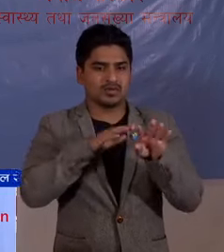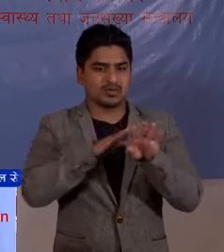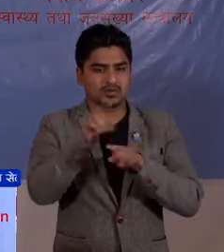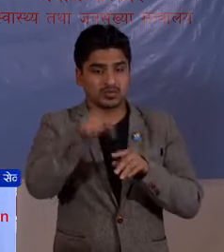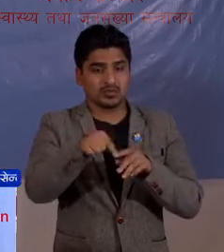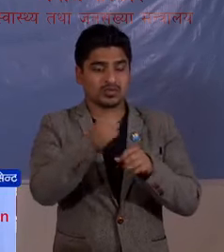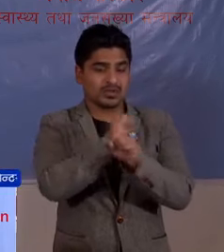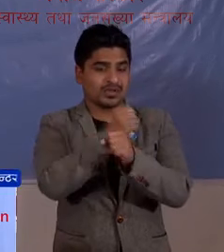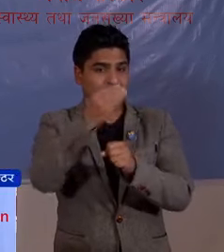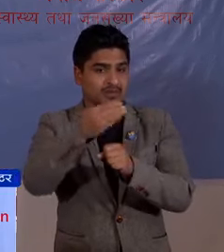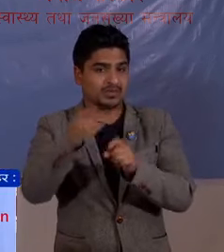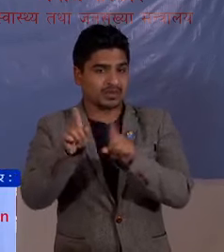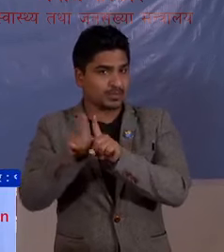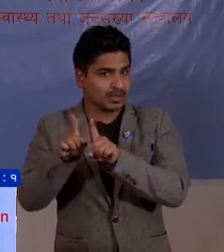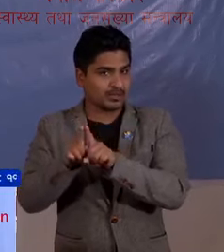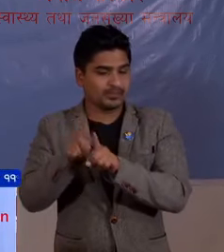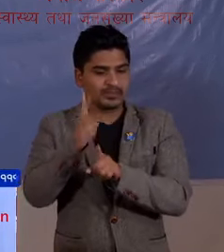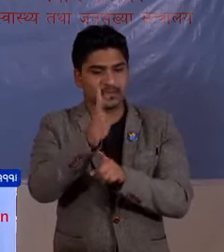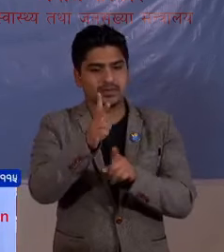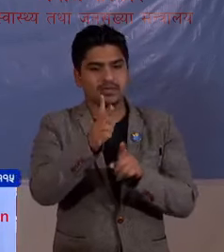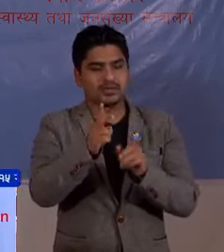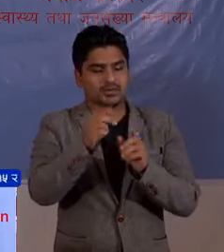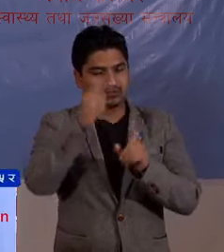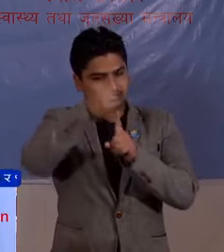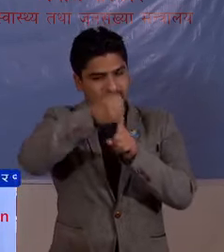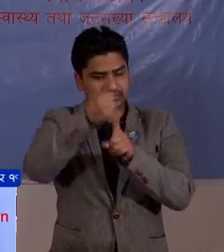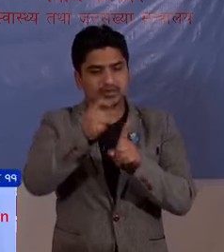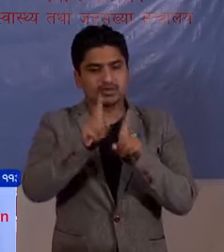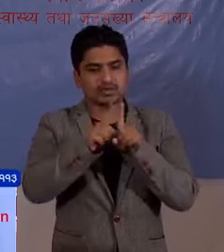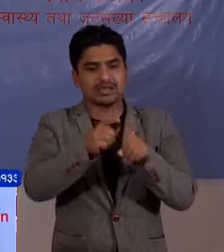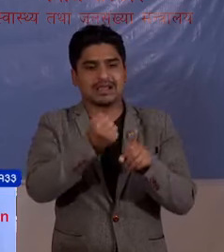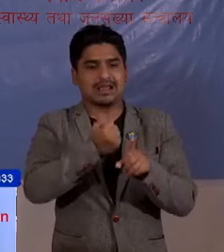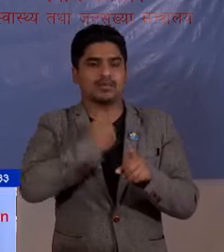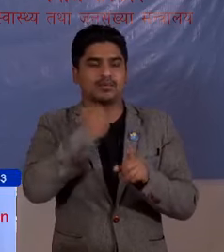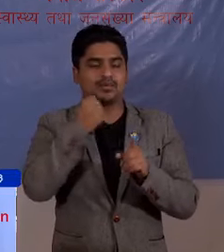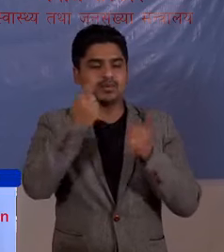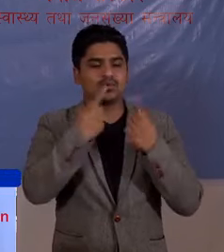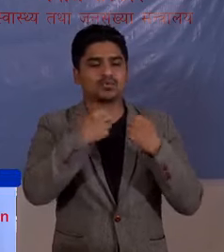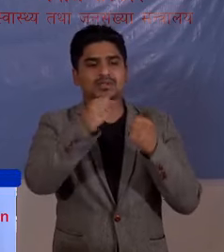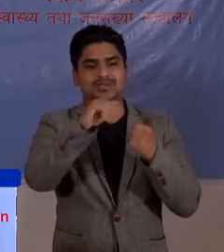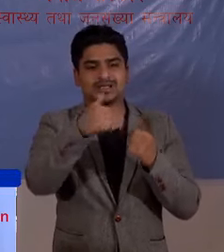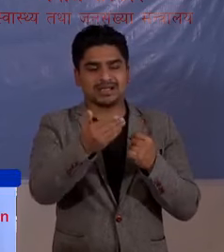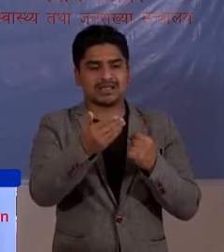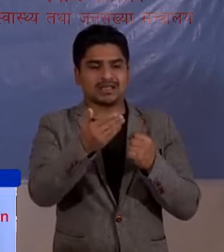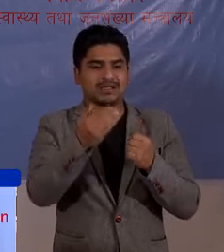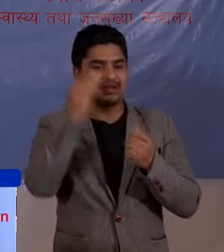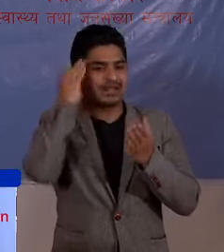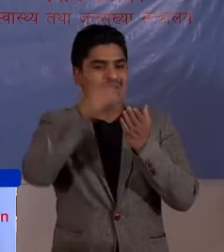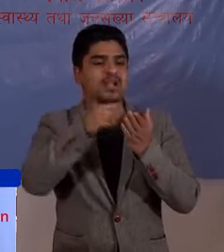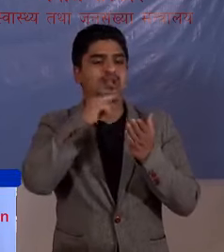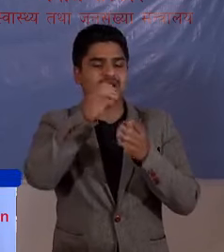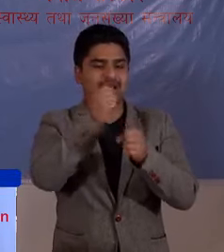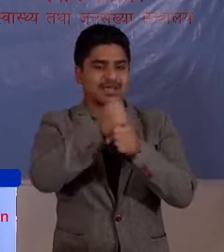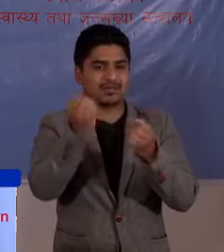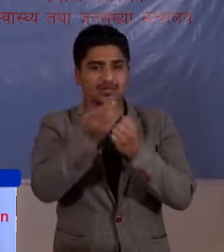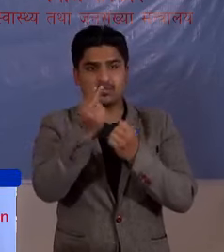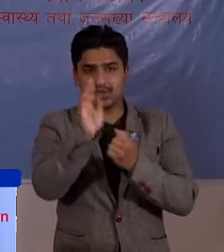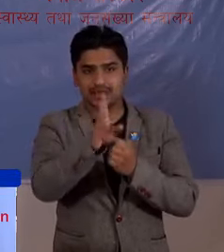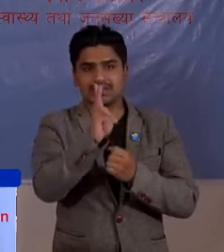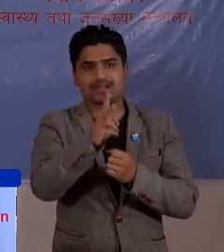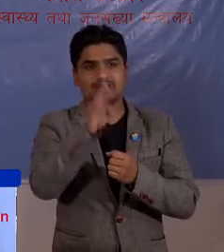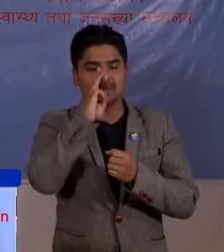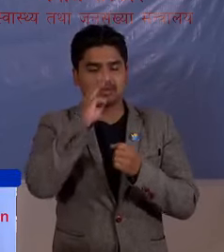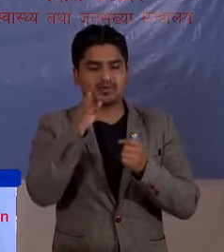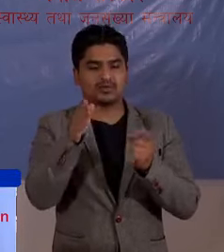जोखिम हुँदाहुँदै पनि यसरी जुन लगनशीलताका साथ र आफ्नो स्वास्थ्यलाई ख्याल नगरिकन जुन काम गर्नुभएको छ